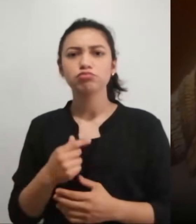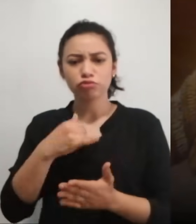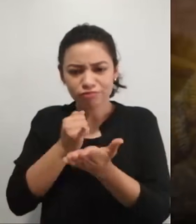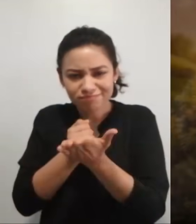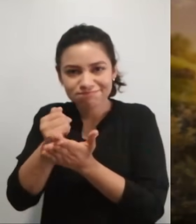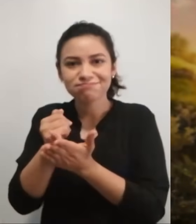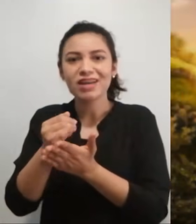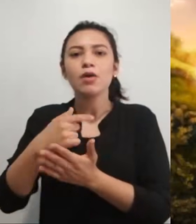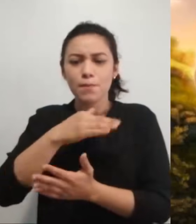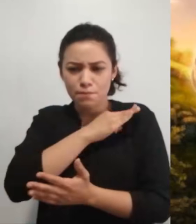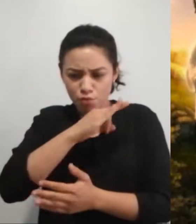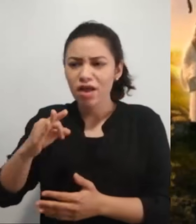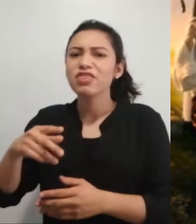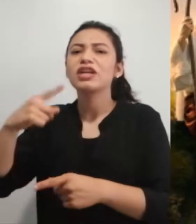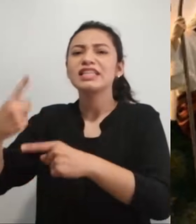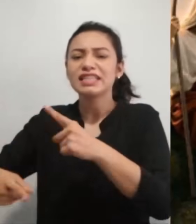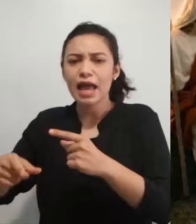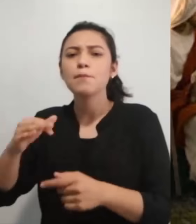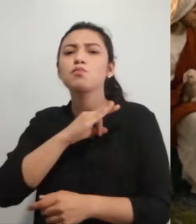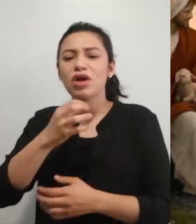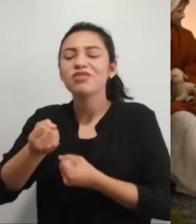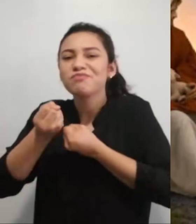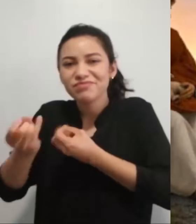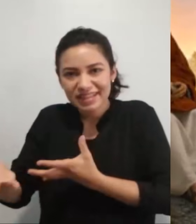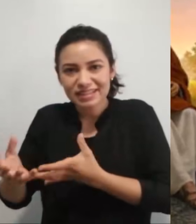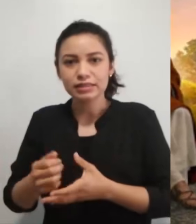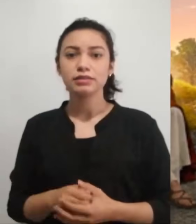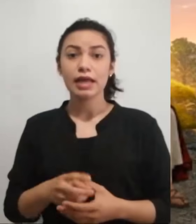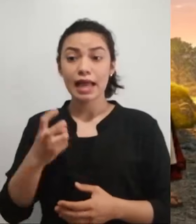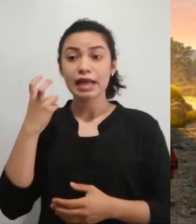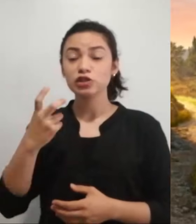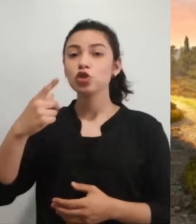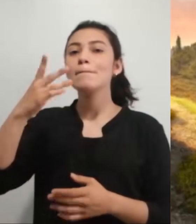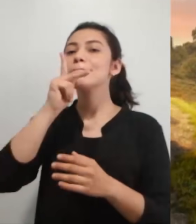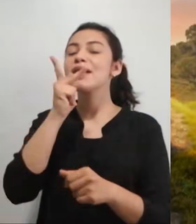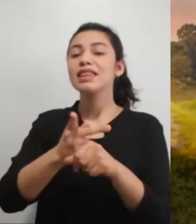mandato que he recibido de mi Padre. Palabra del Señor.